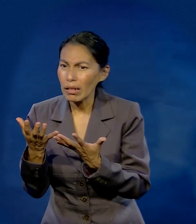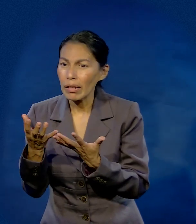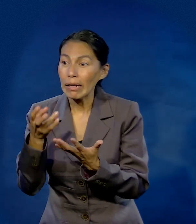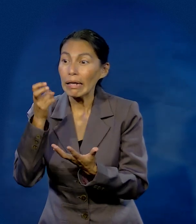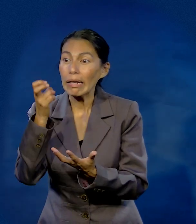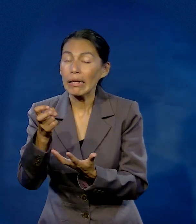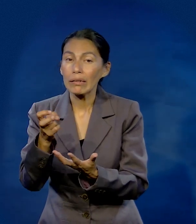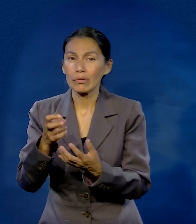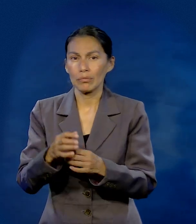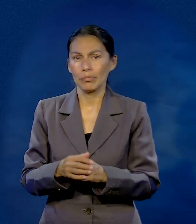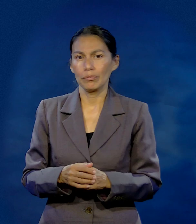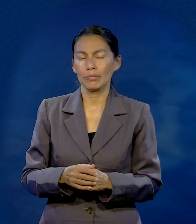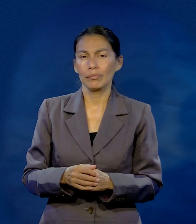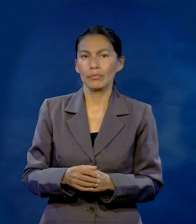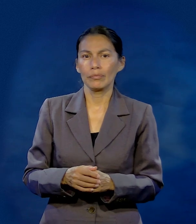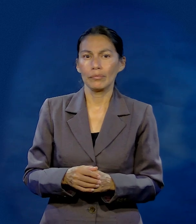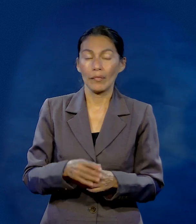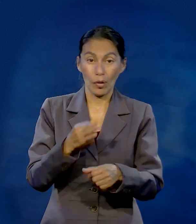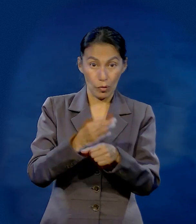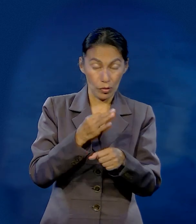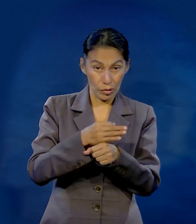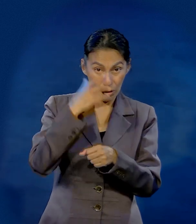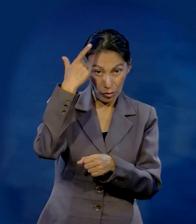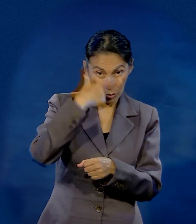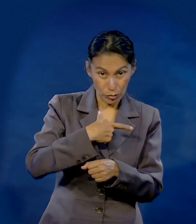así son los momentos eternos